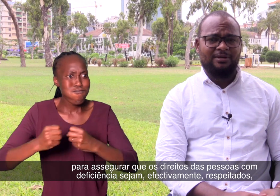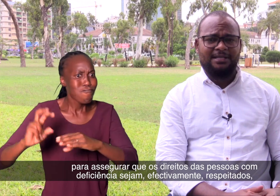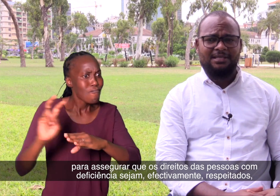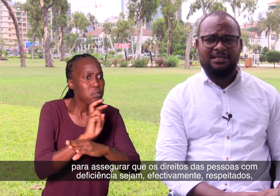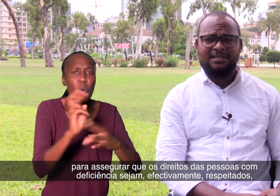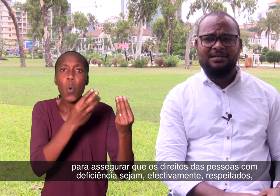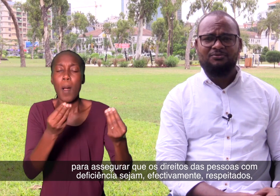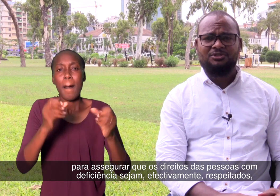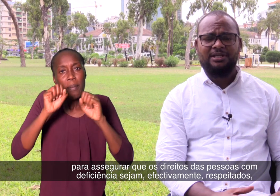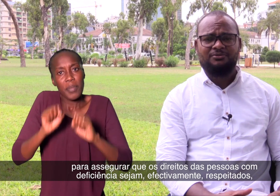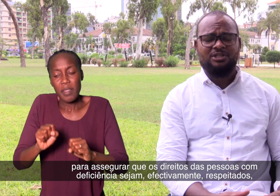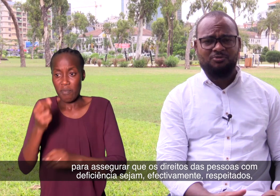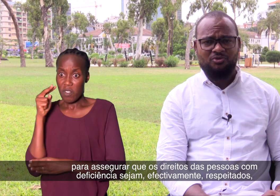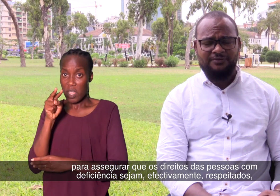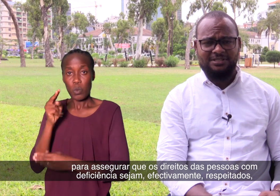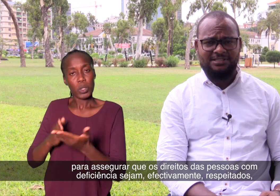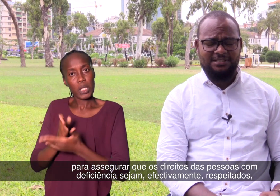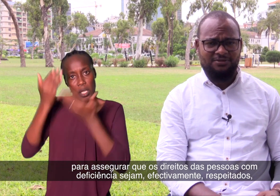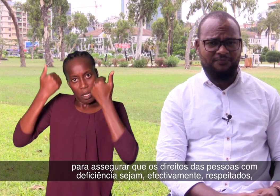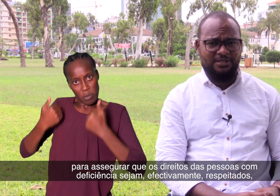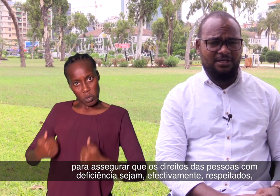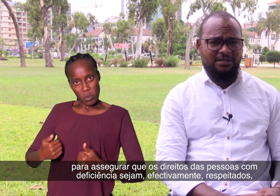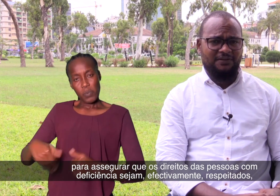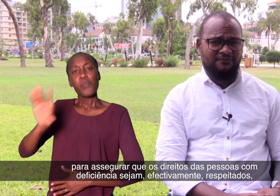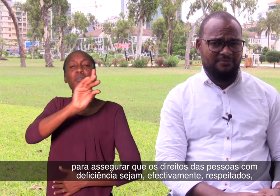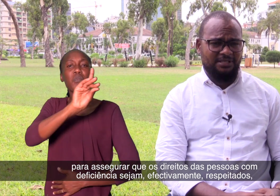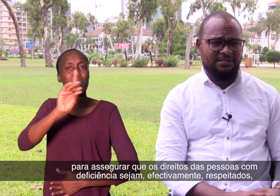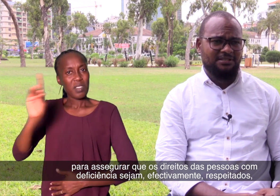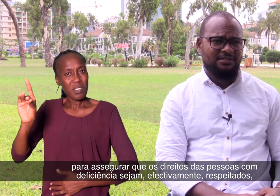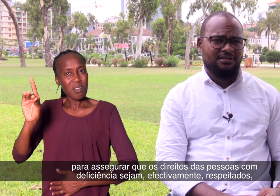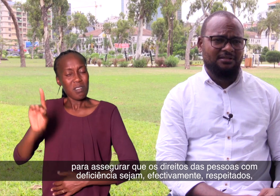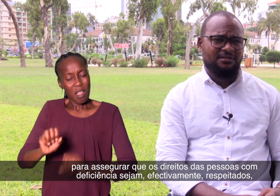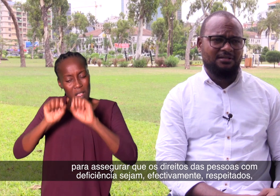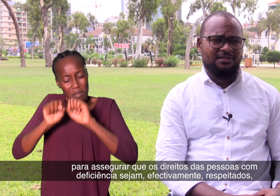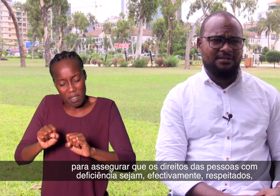assegurar que os direitos das pessoas com deficiência sejam efetivamente